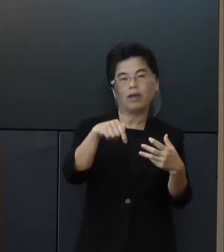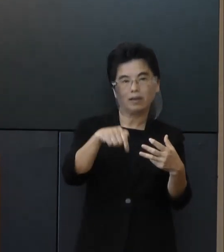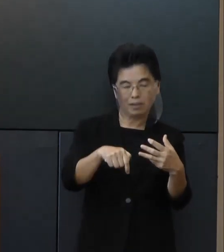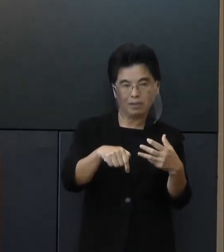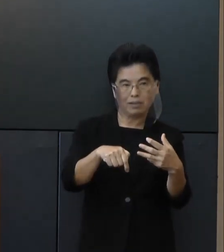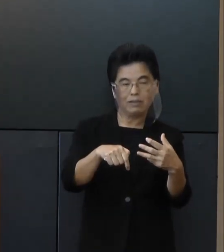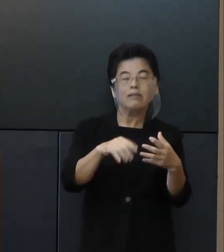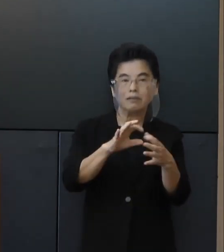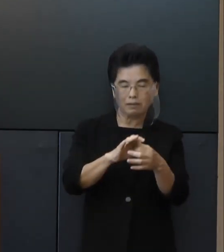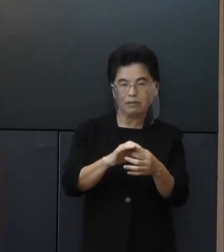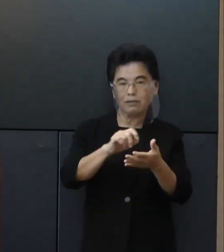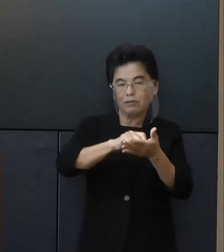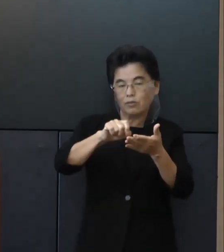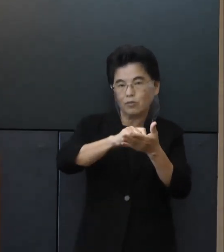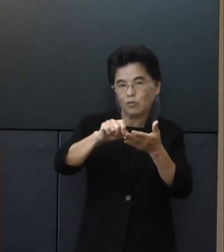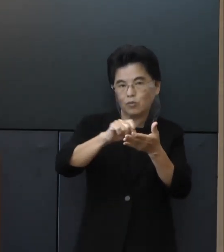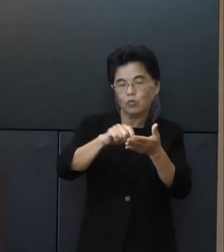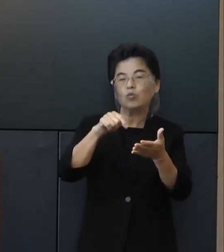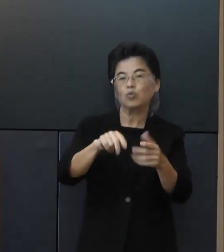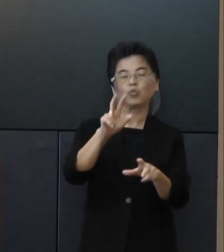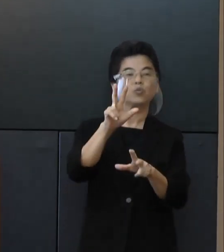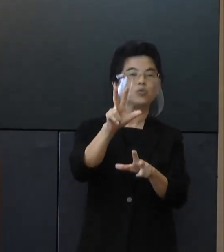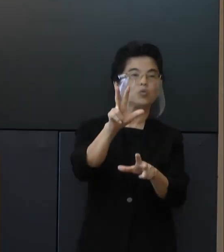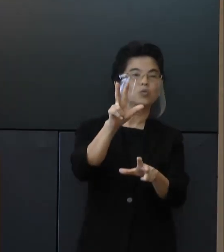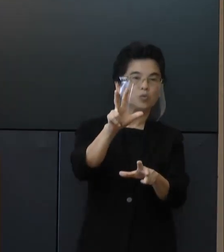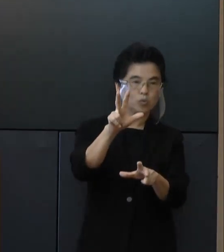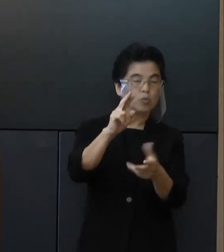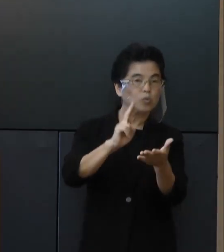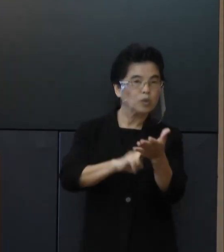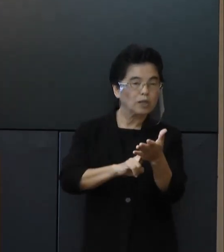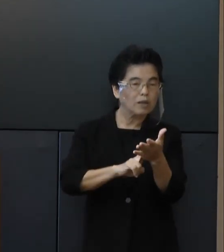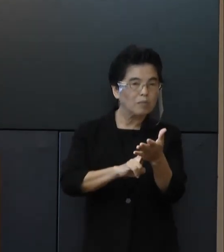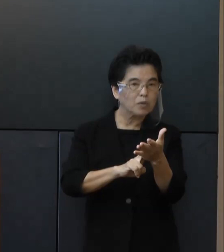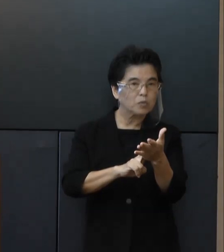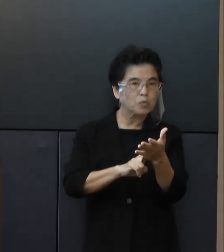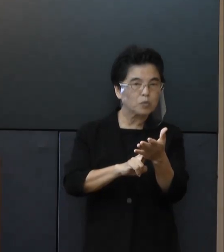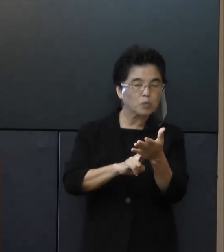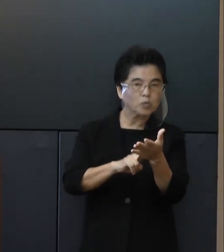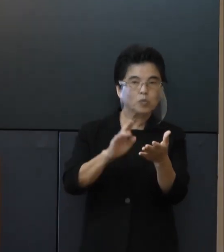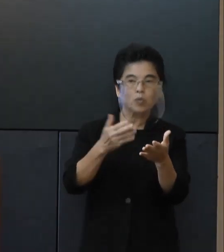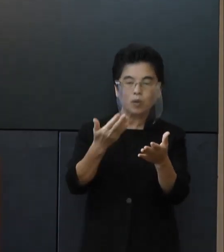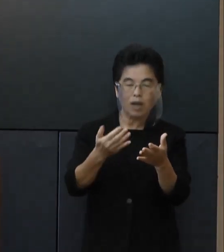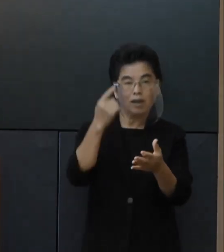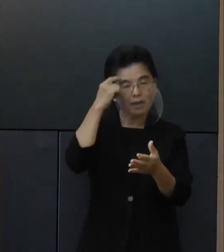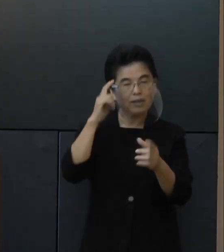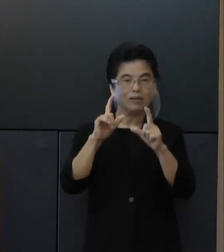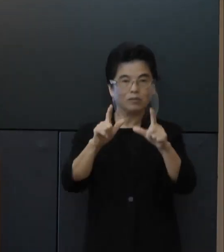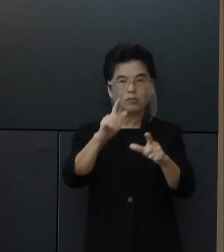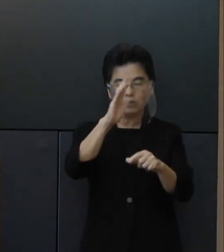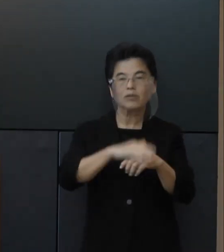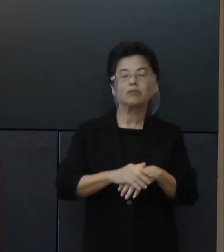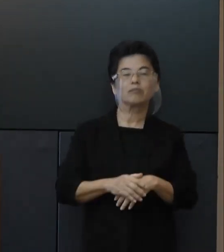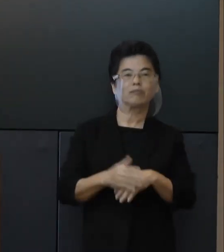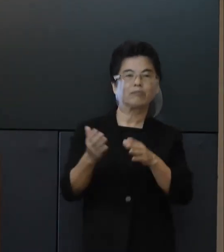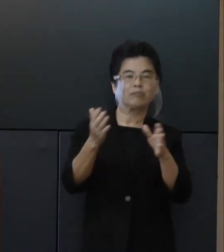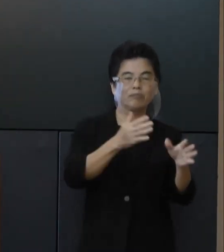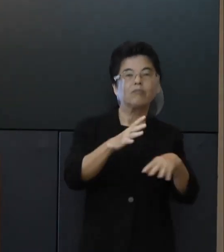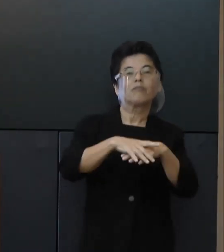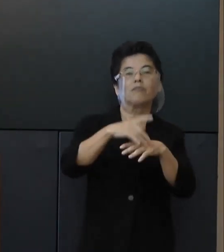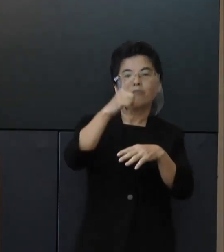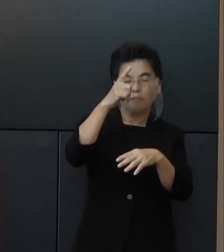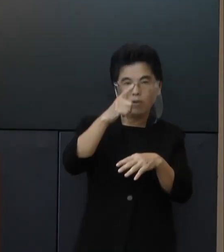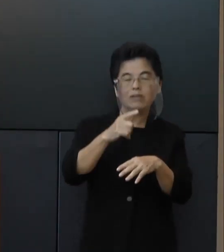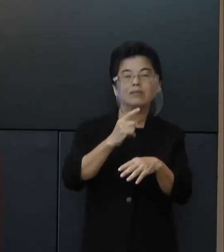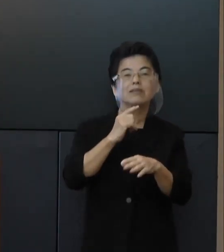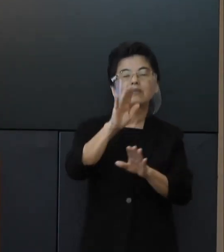公文書の作成に関するルールを定めるお考えがあるのかということを教えてください。 まず